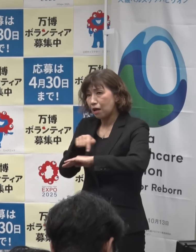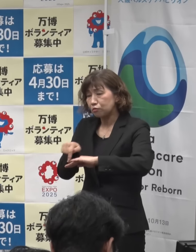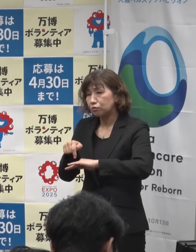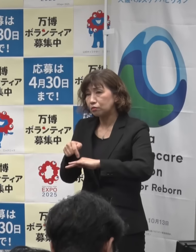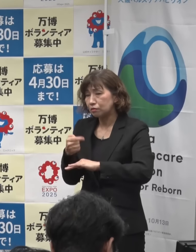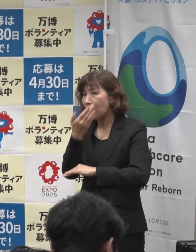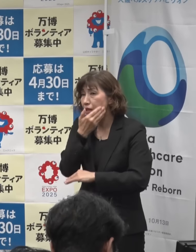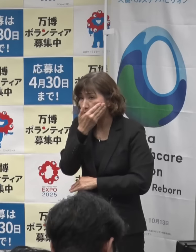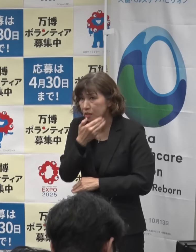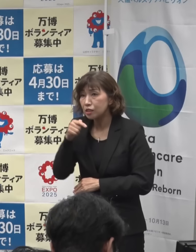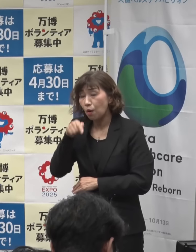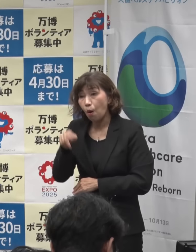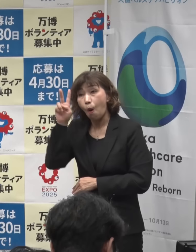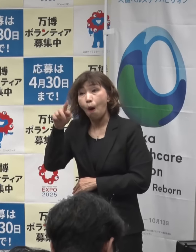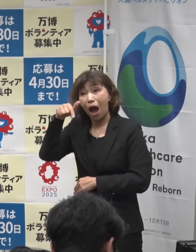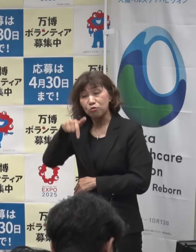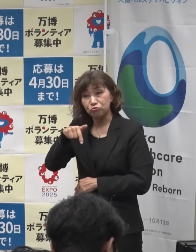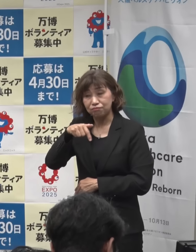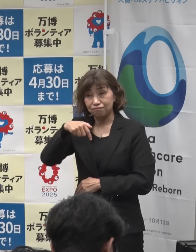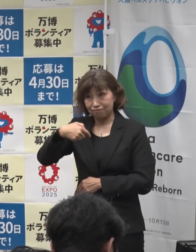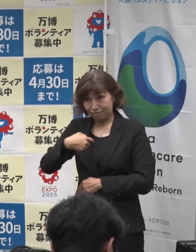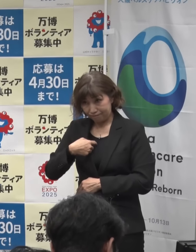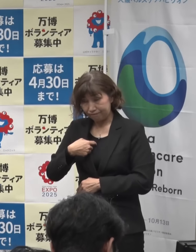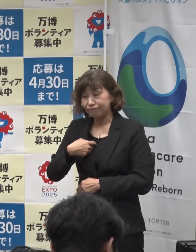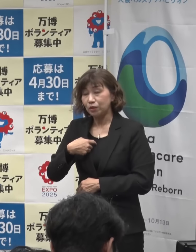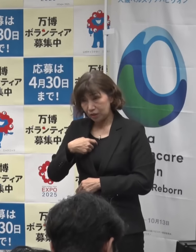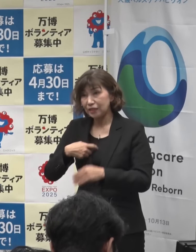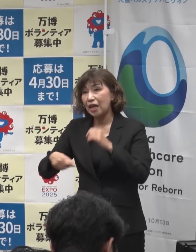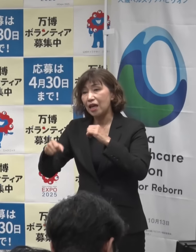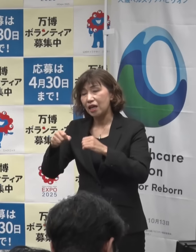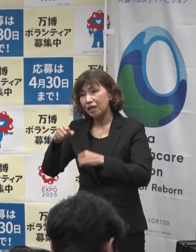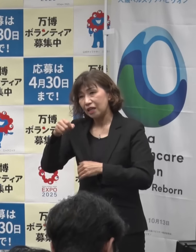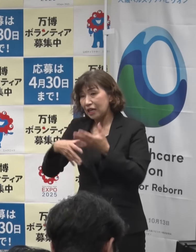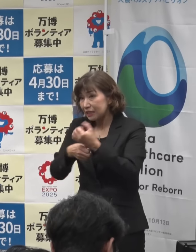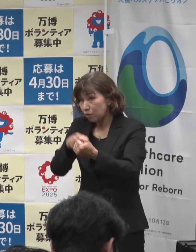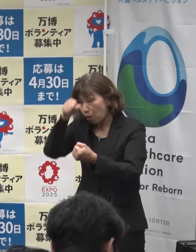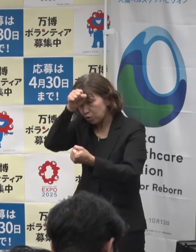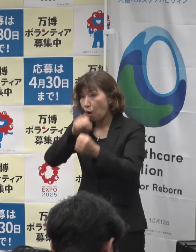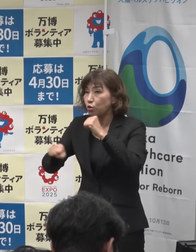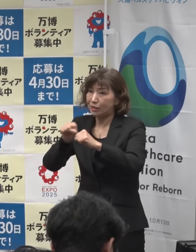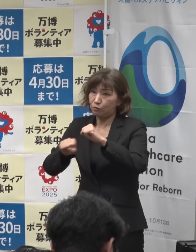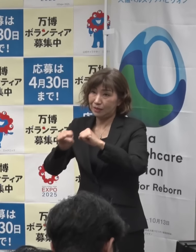府においてはそういった取り組みを、ギャンブル依存症対策の取り組み、これは IR に関わらず今すでにギャ